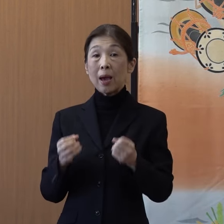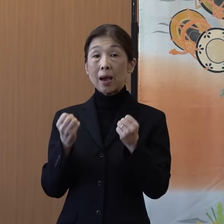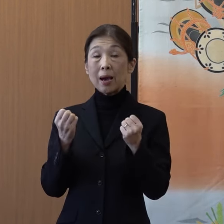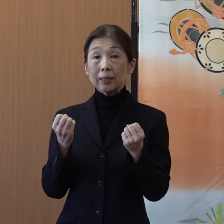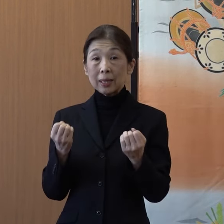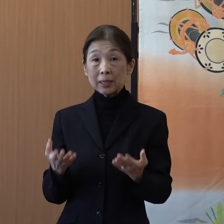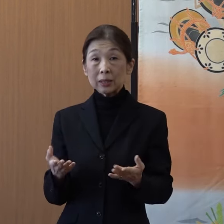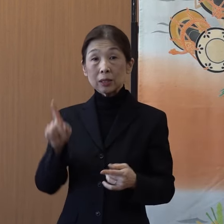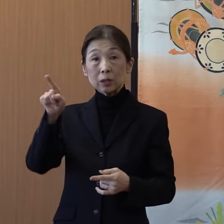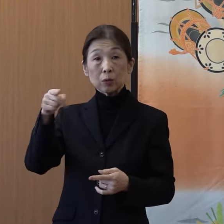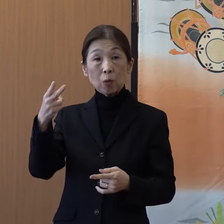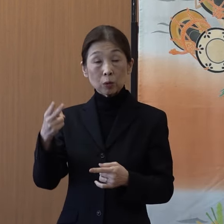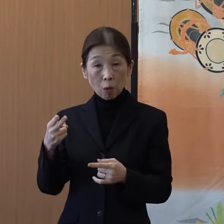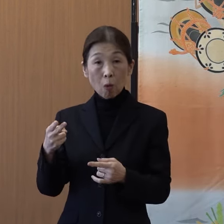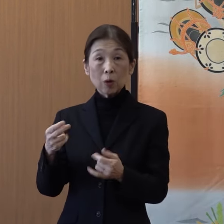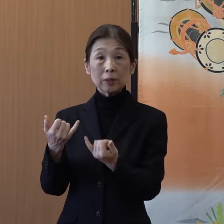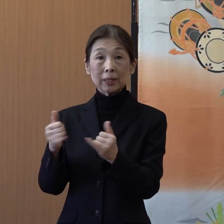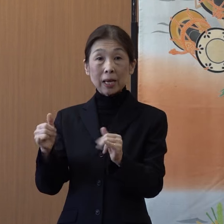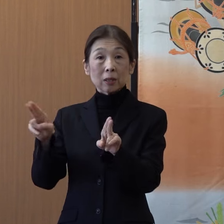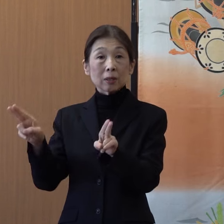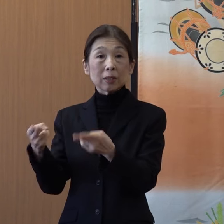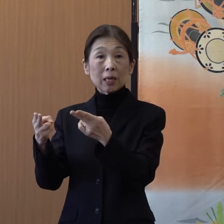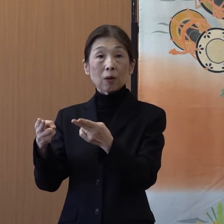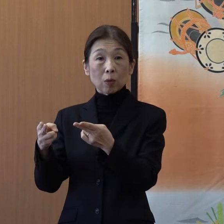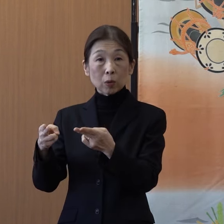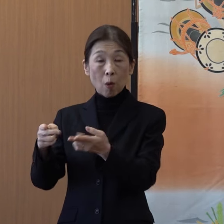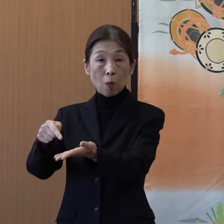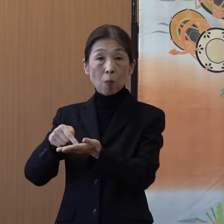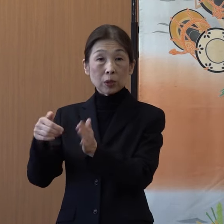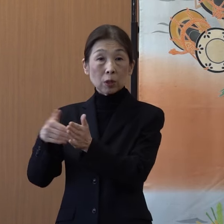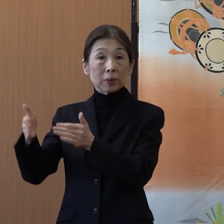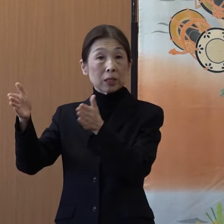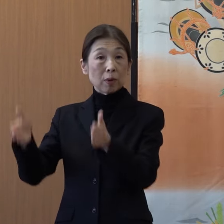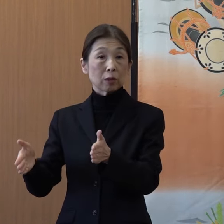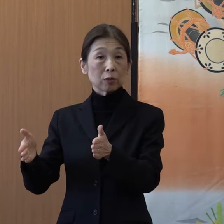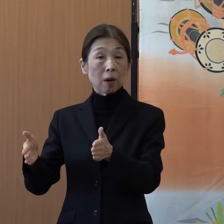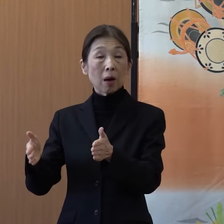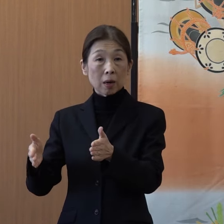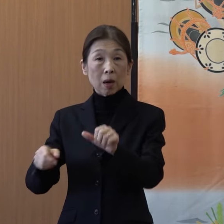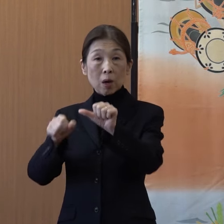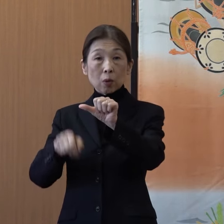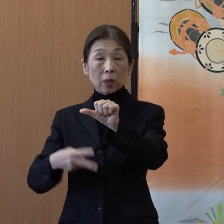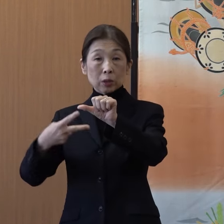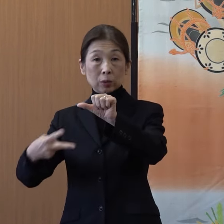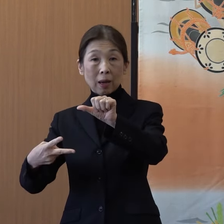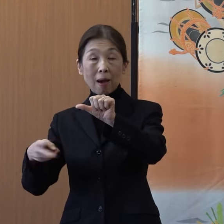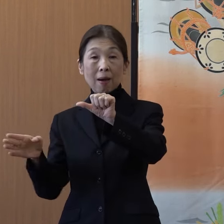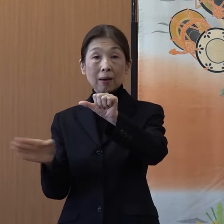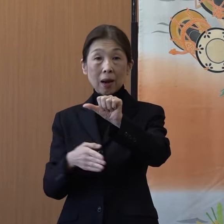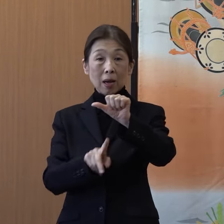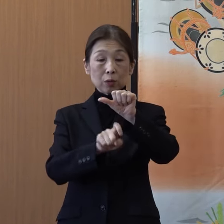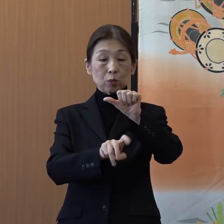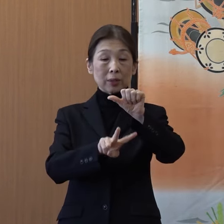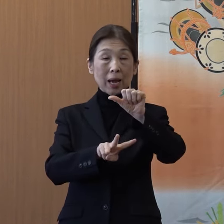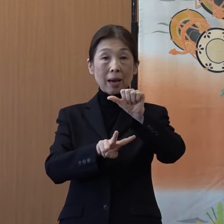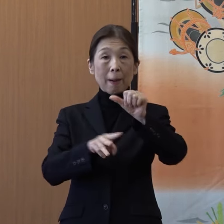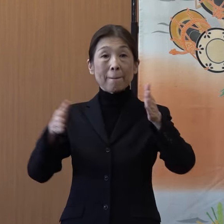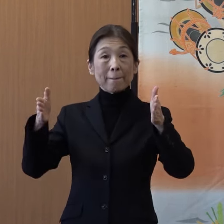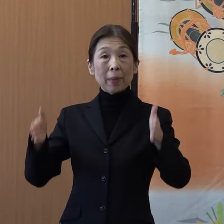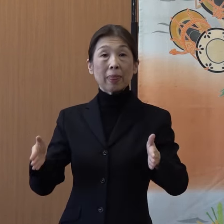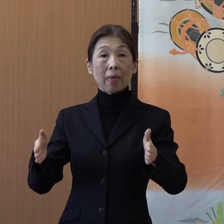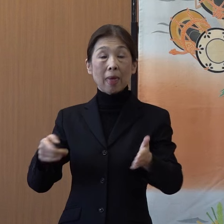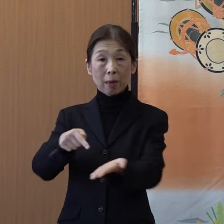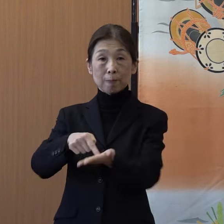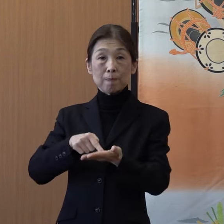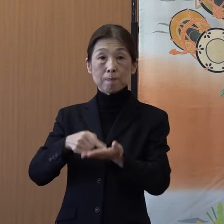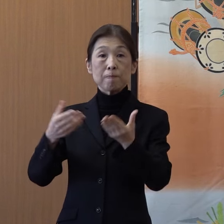た能登被災地ランナー枠のエントリーを、今月の2日の木曜日から13日月曜日まで行い